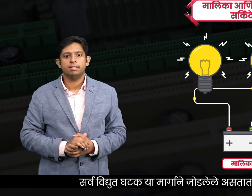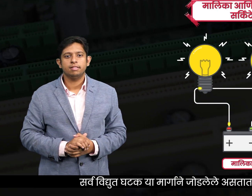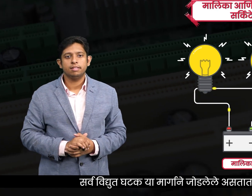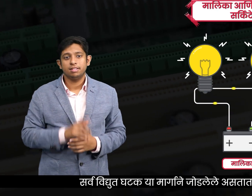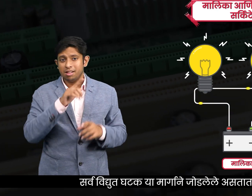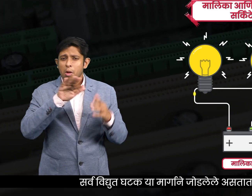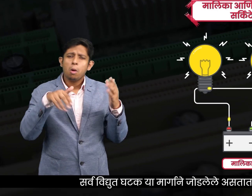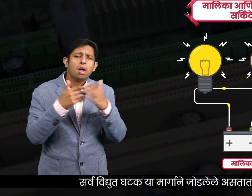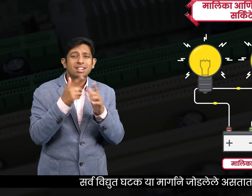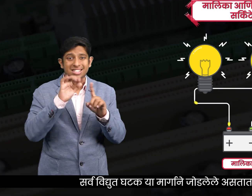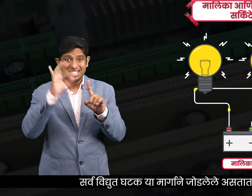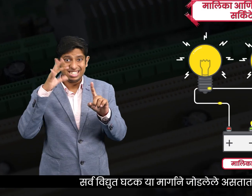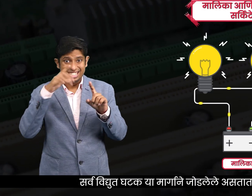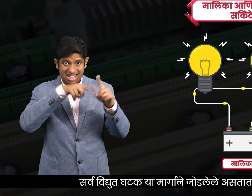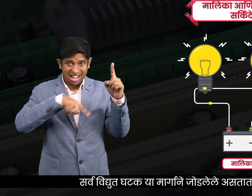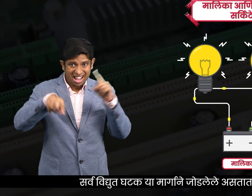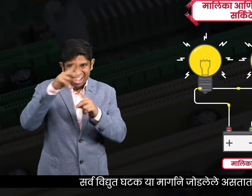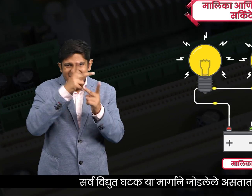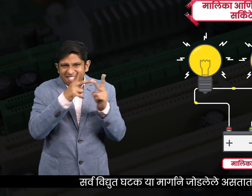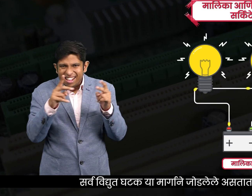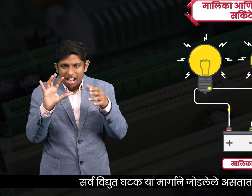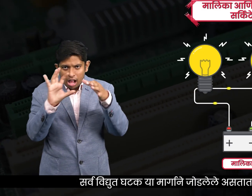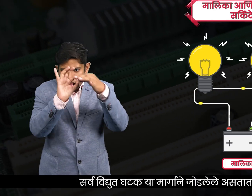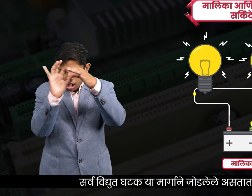सर्व विद्युत घटक या मार्गाने जोडले असतात.